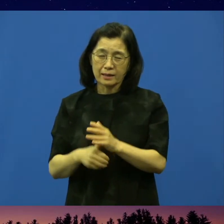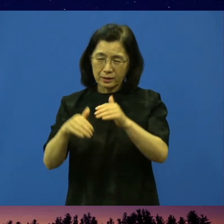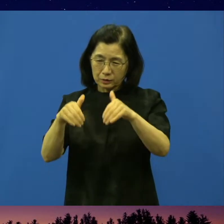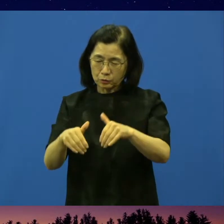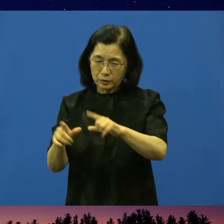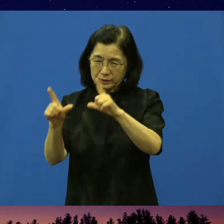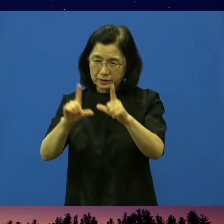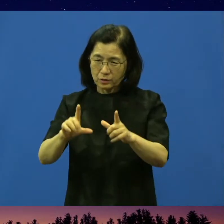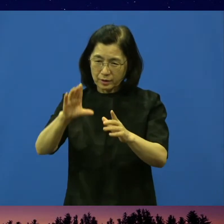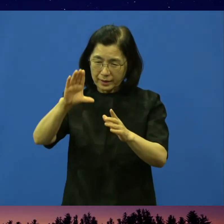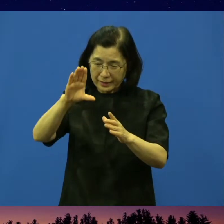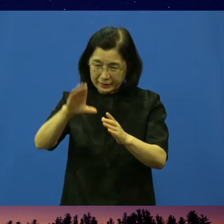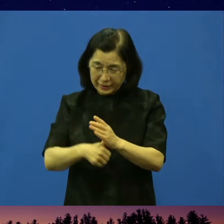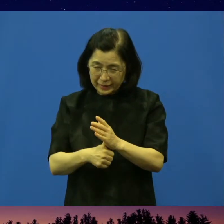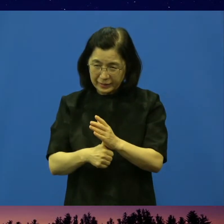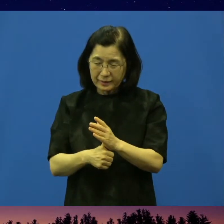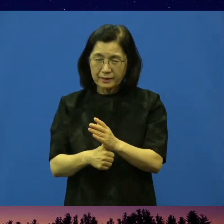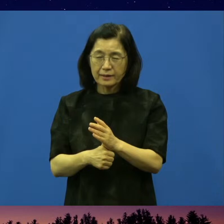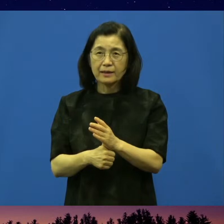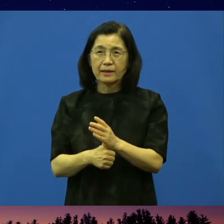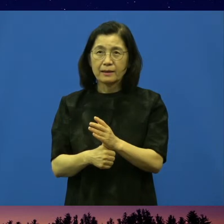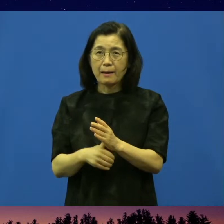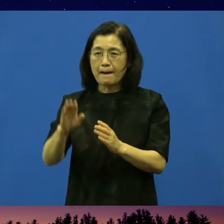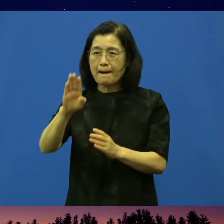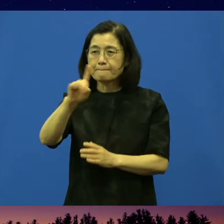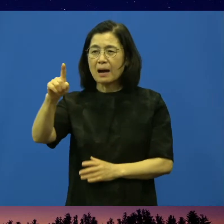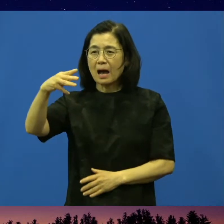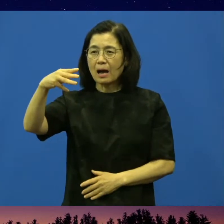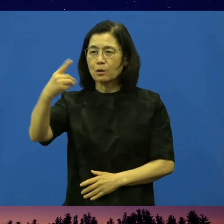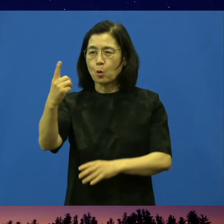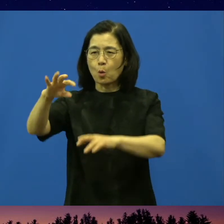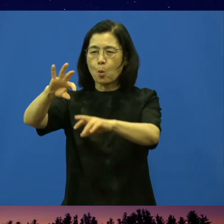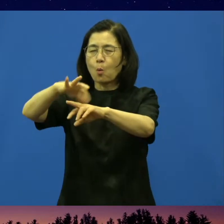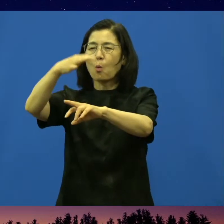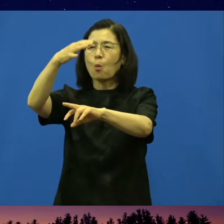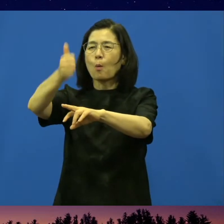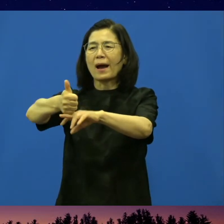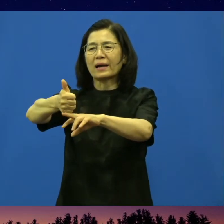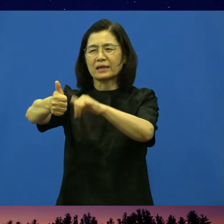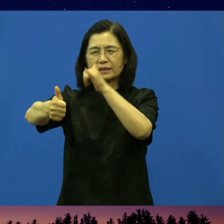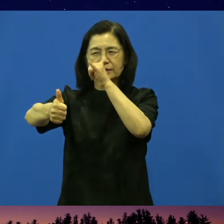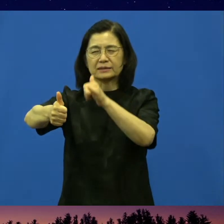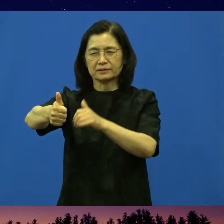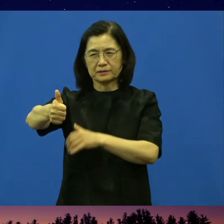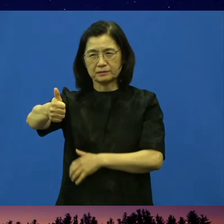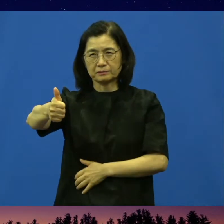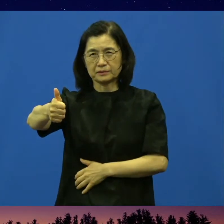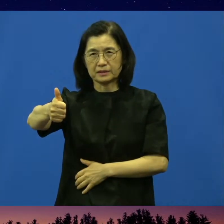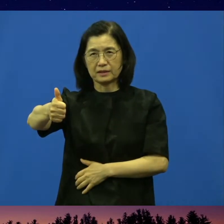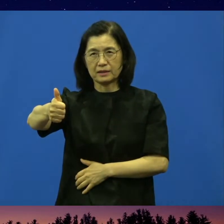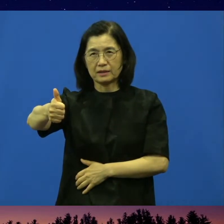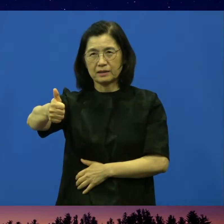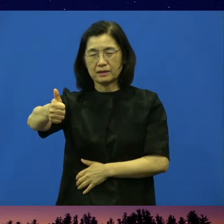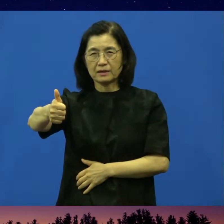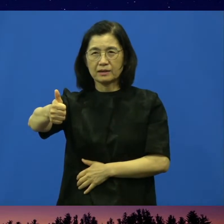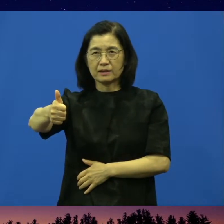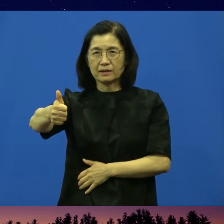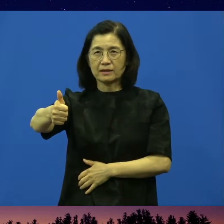그들 앞에는 어떤 존재가 있었냐면 바로라는 존재가 있었어요. 애굽의 왕 바로.